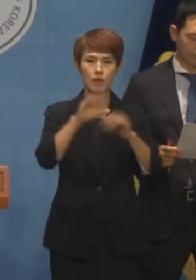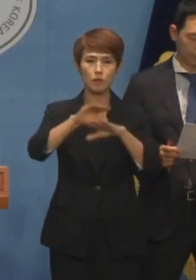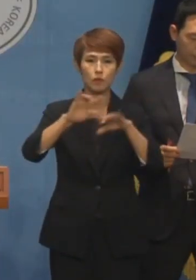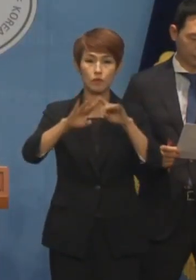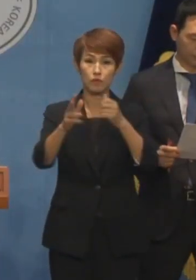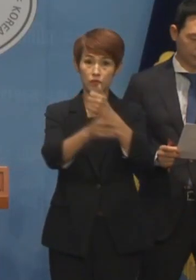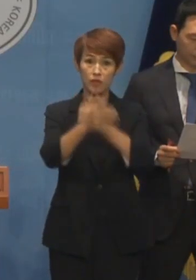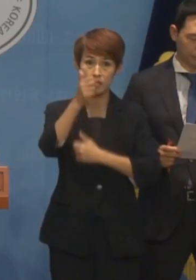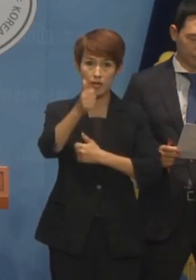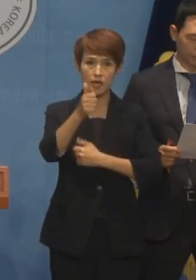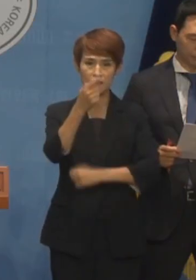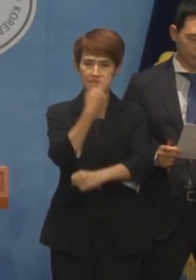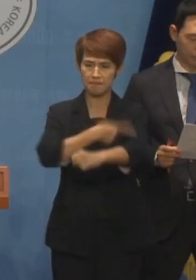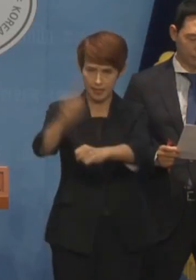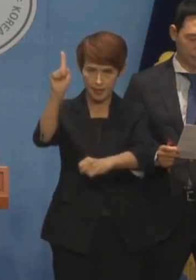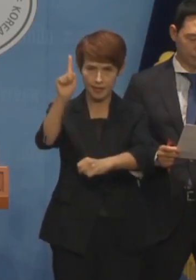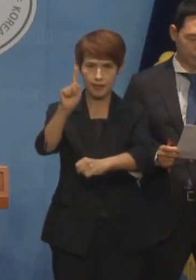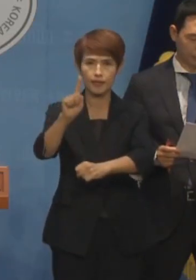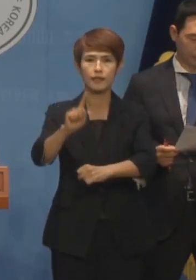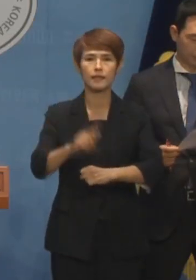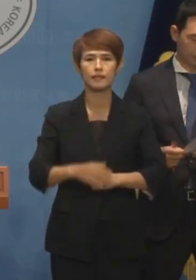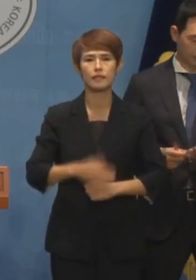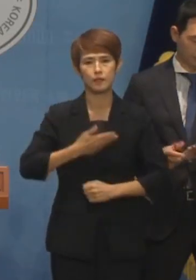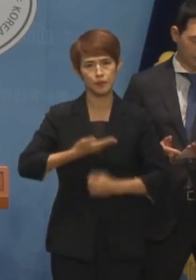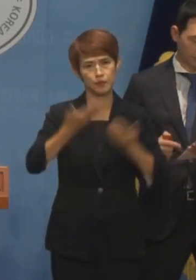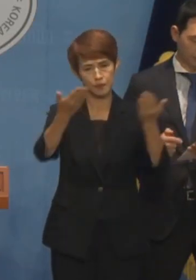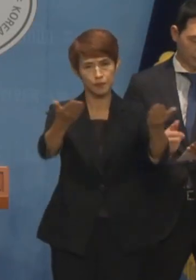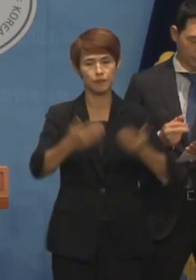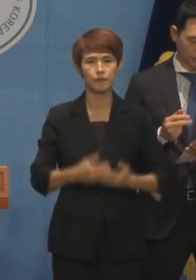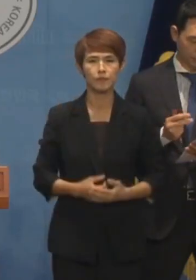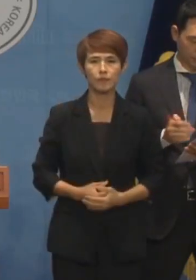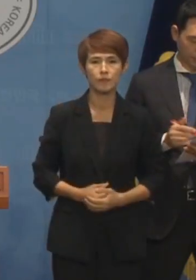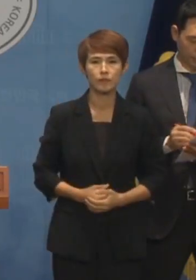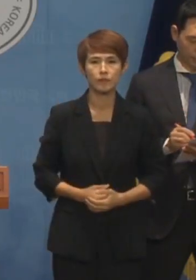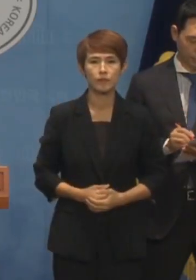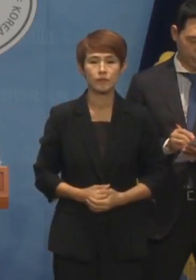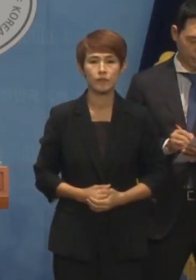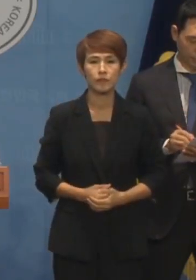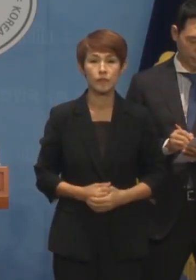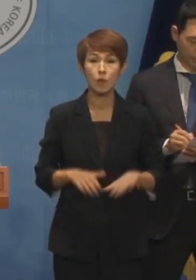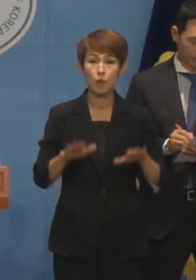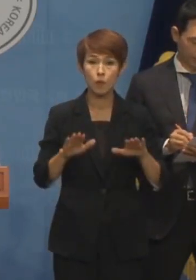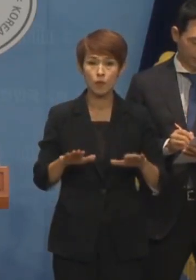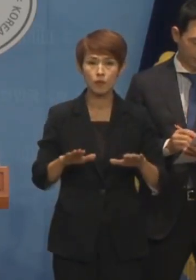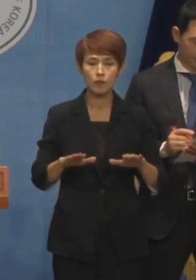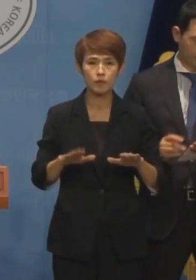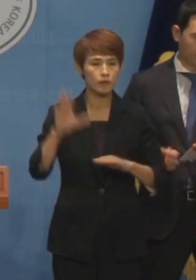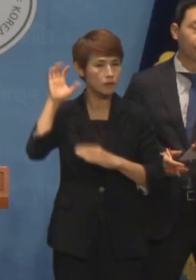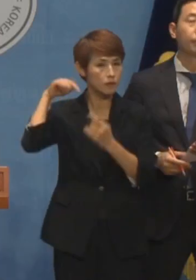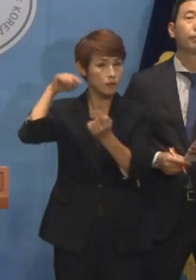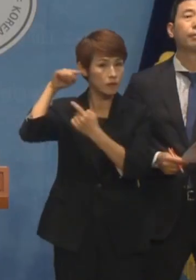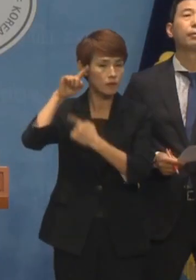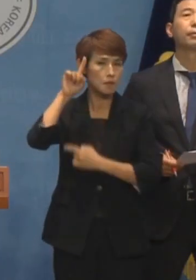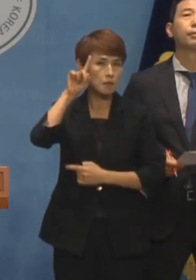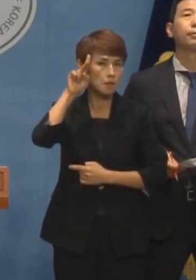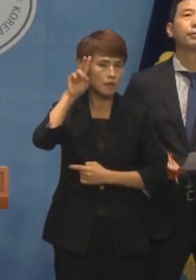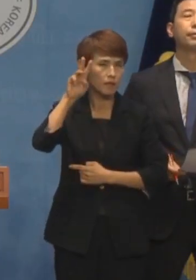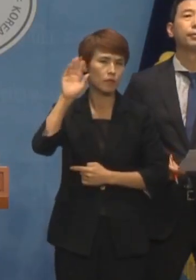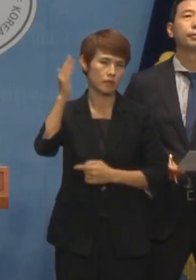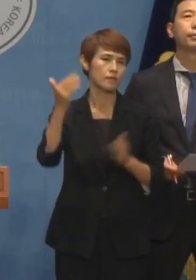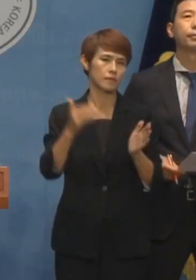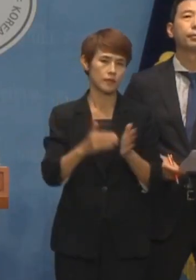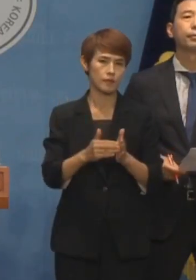방송통신위원장 자격이 없음을 다시 한번 국민들에게 보고 말씀드리고, 오늘 저희가 인사청문회 3일째